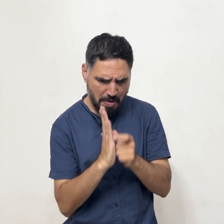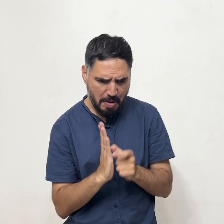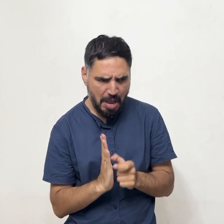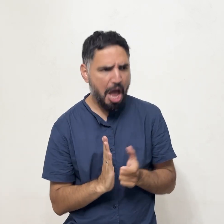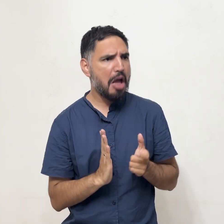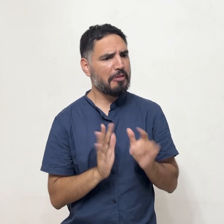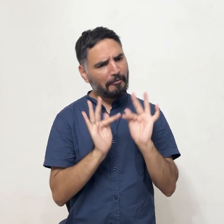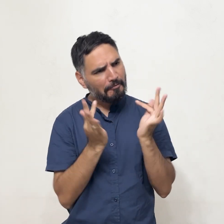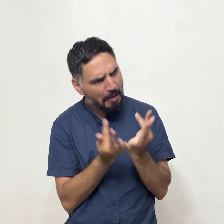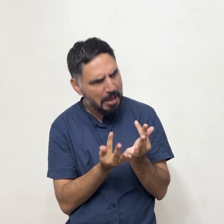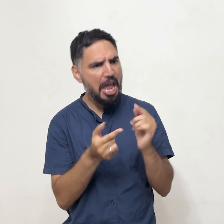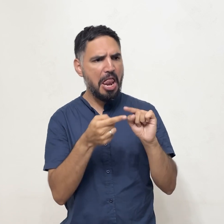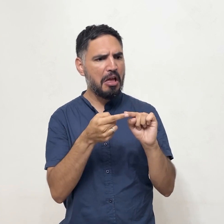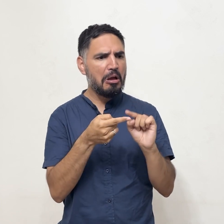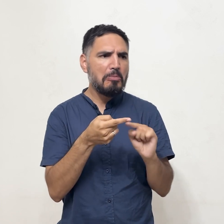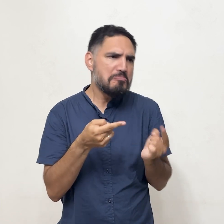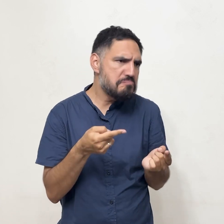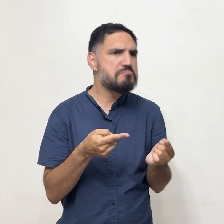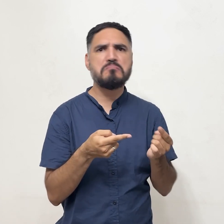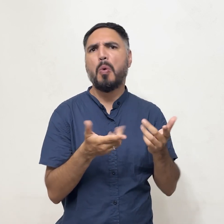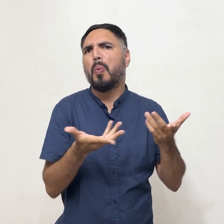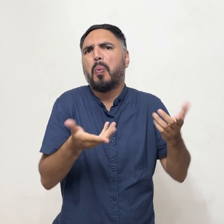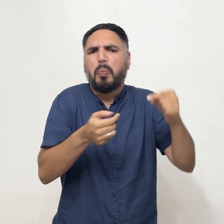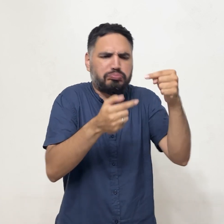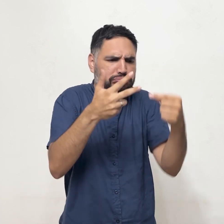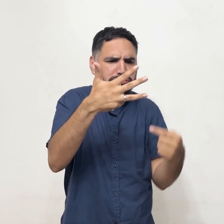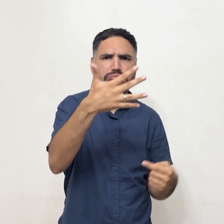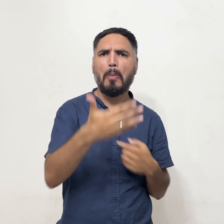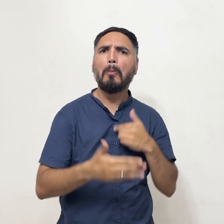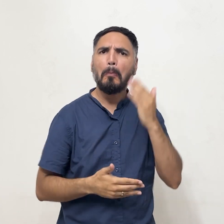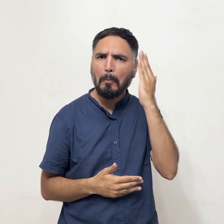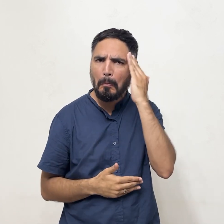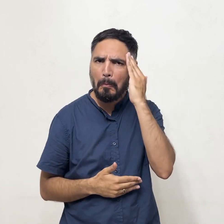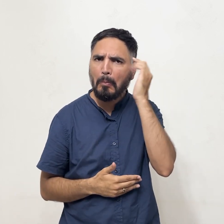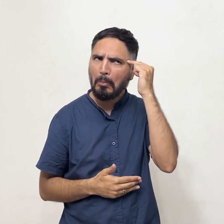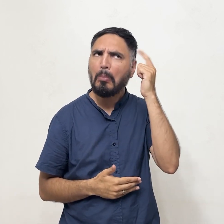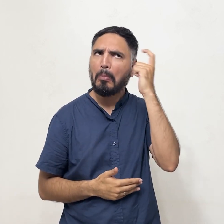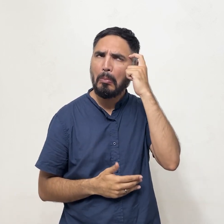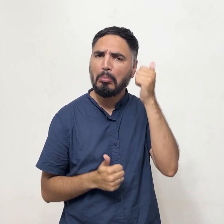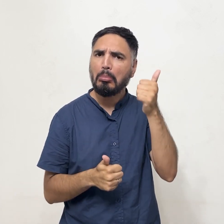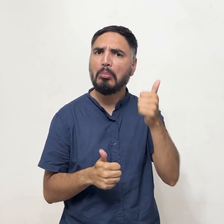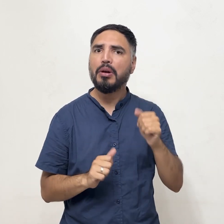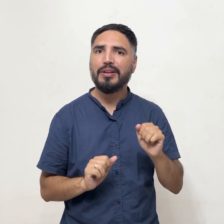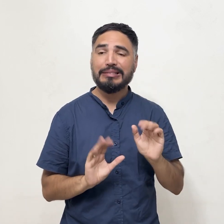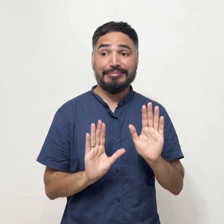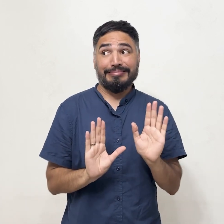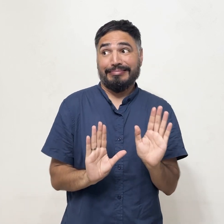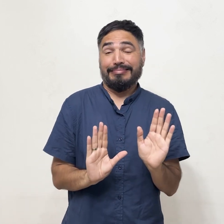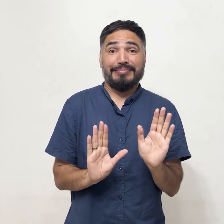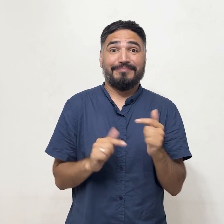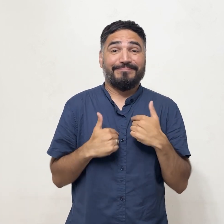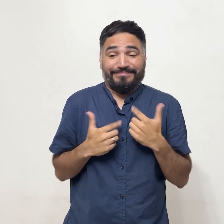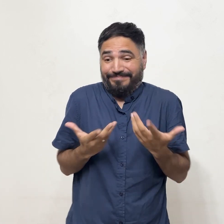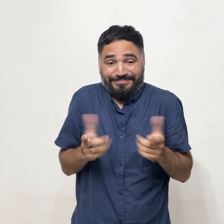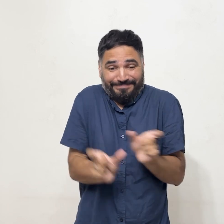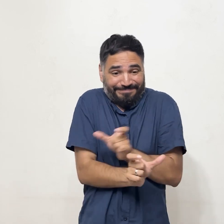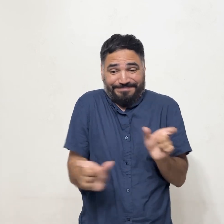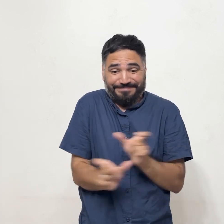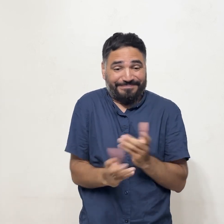amplio en lengua de señas. De hecho, sabía muchas palabras. Conocía también el vocabulario de la familia, entre otros, pero aún así